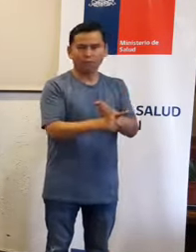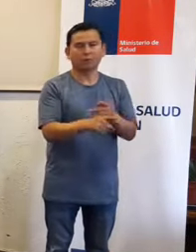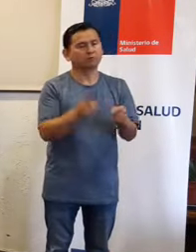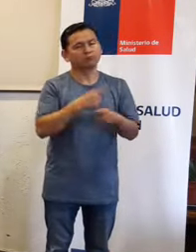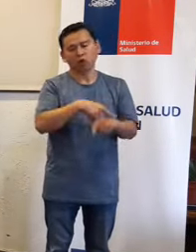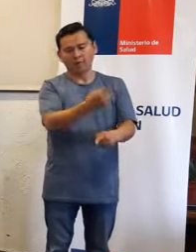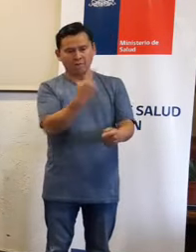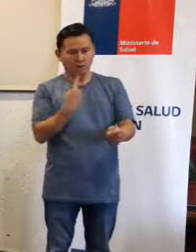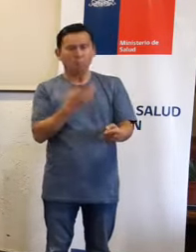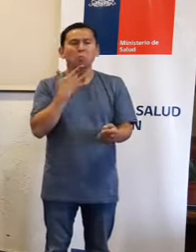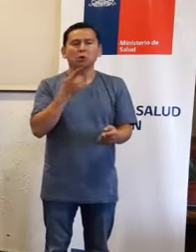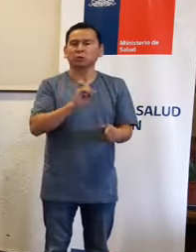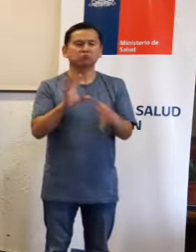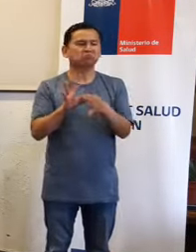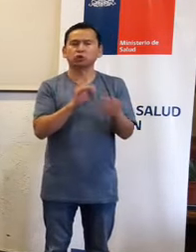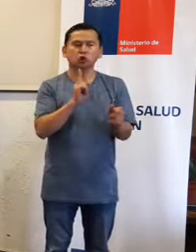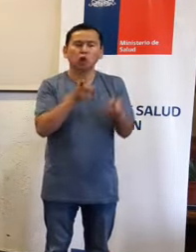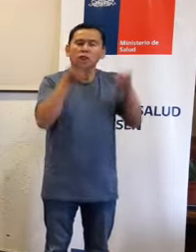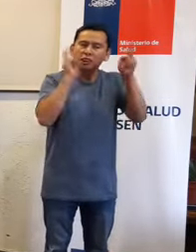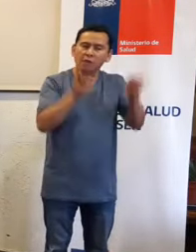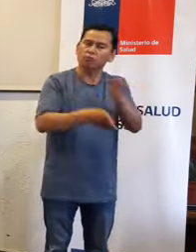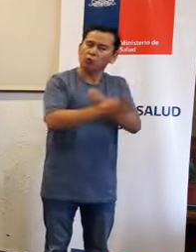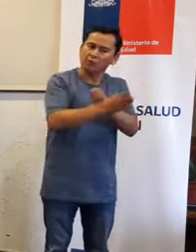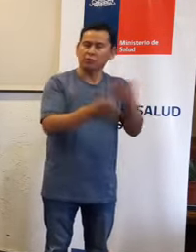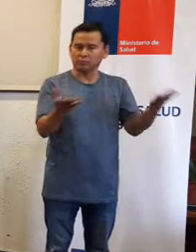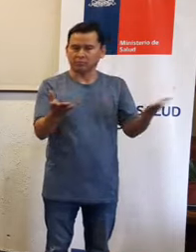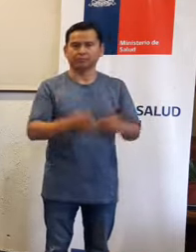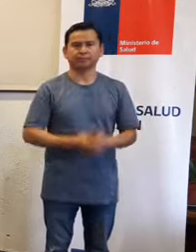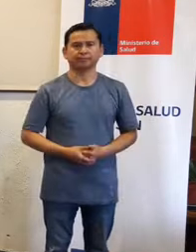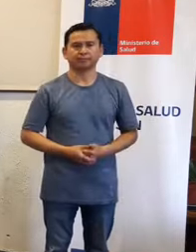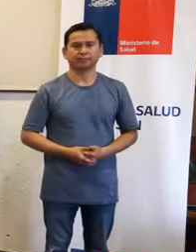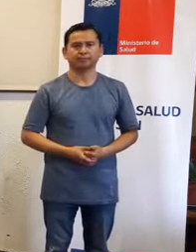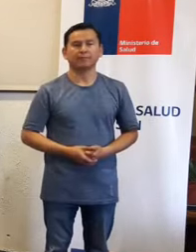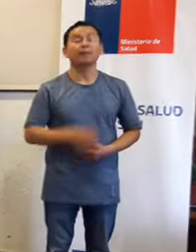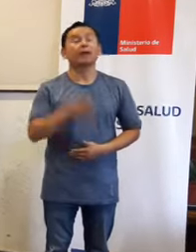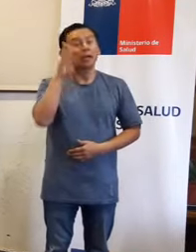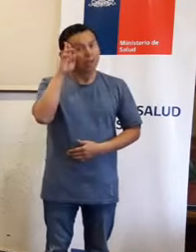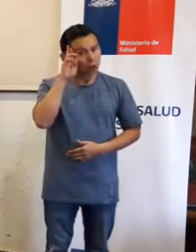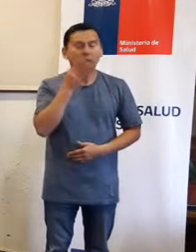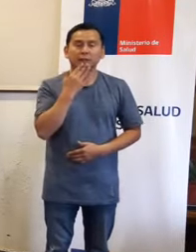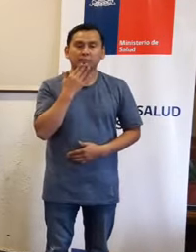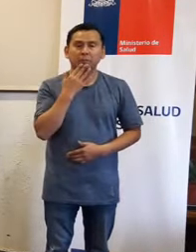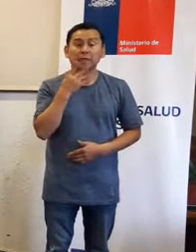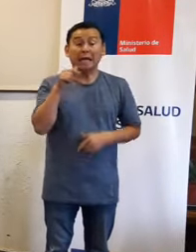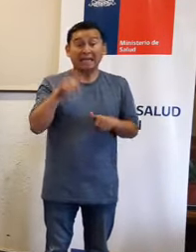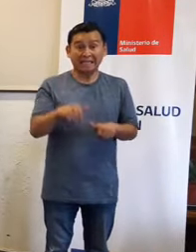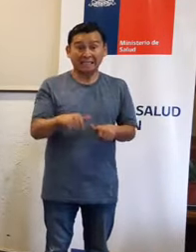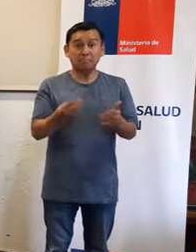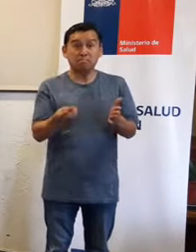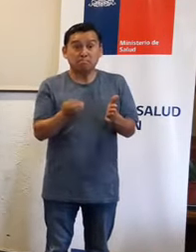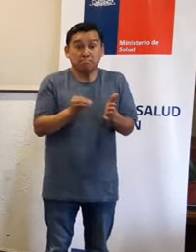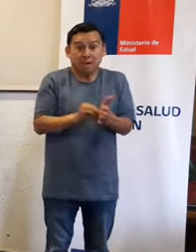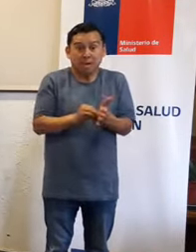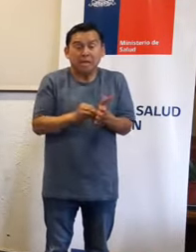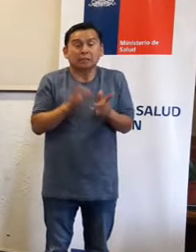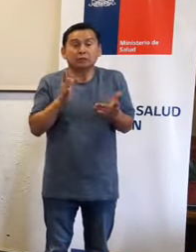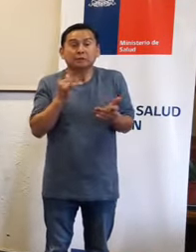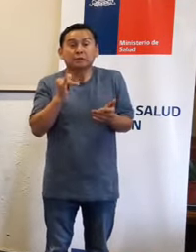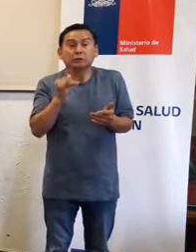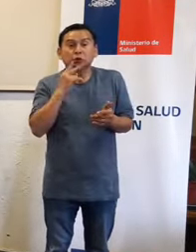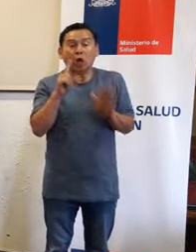correspondían sus desplazamientos fuera del lugar de residencia. Recordar que aquí no estamos más sino que haciendo efectiva